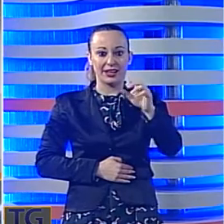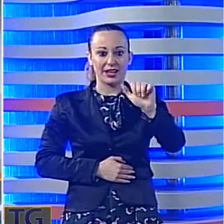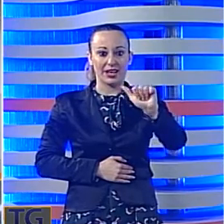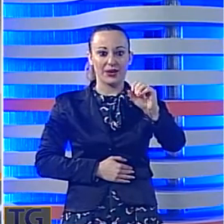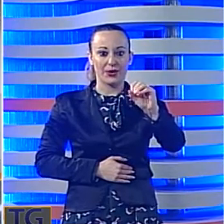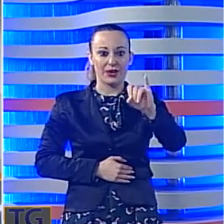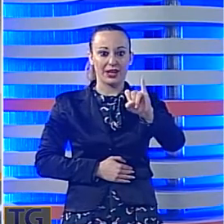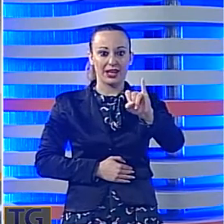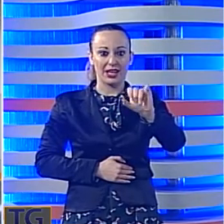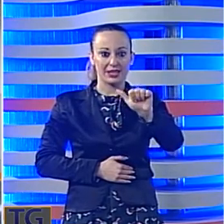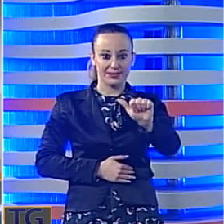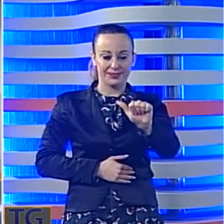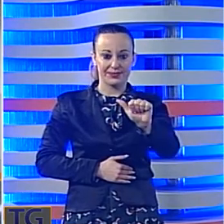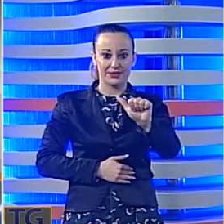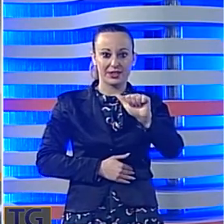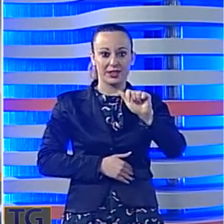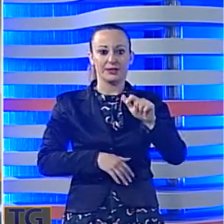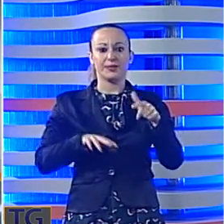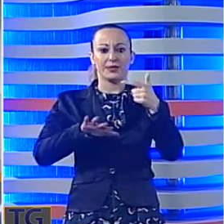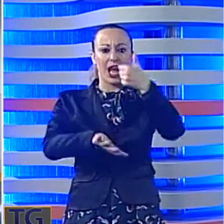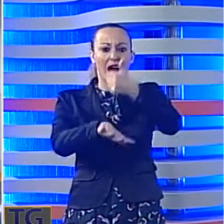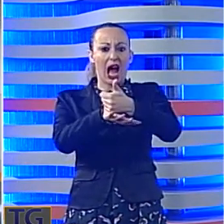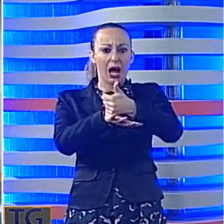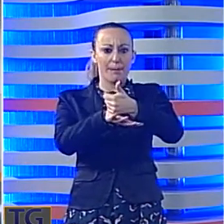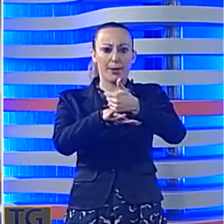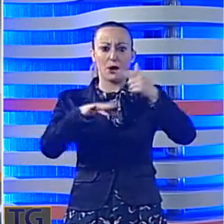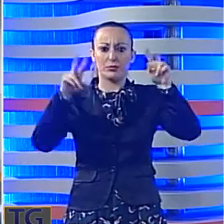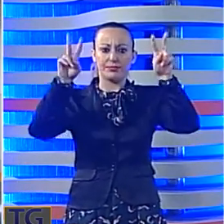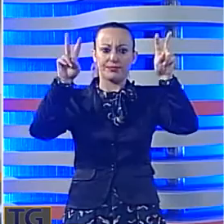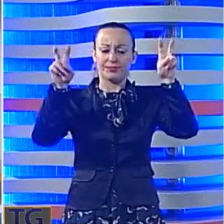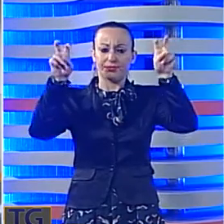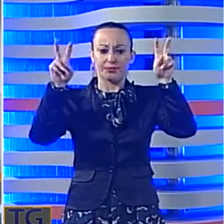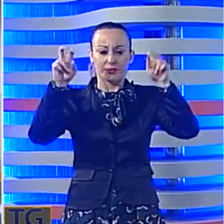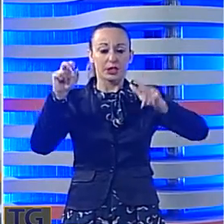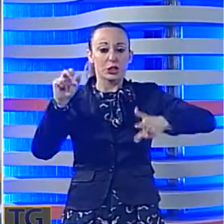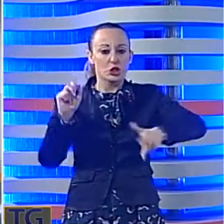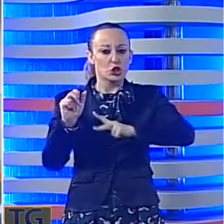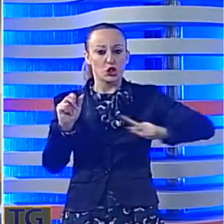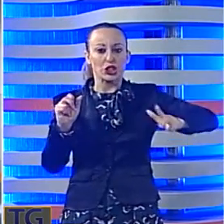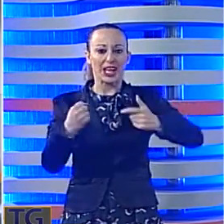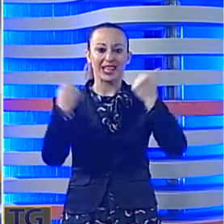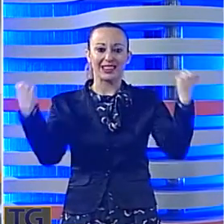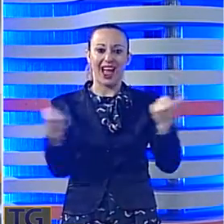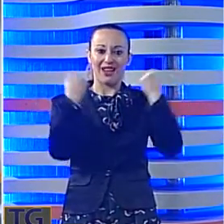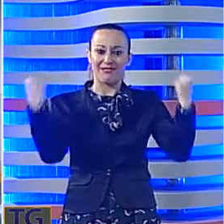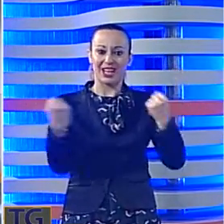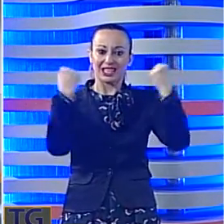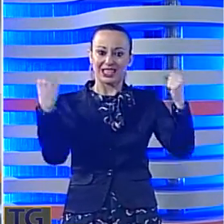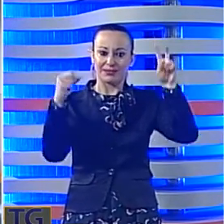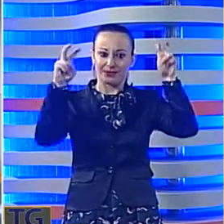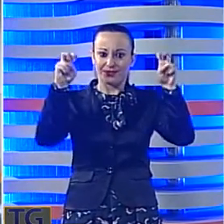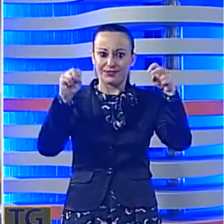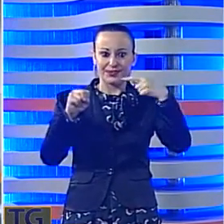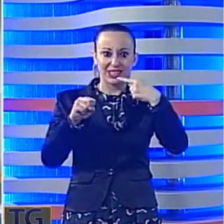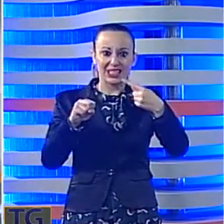l'ex PM e amministratore attuale, amministratore unico di Sicilia e